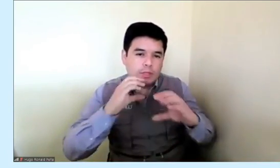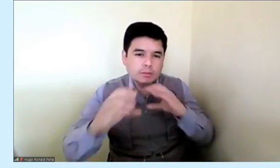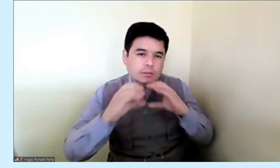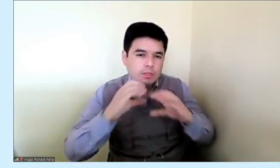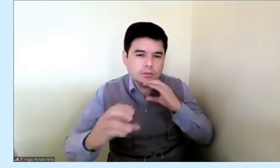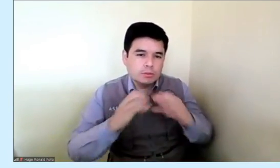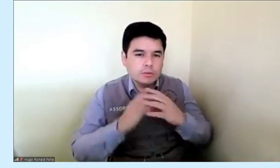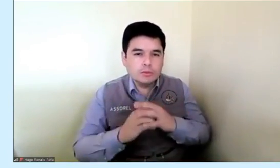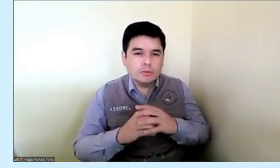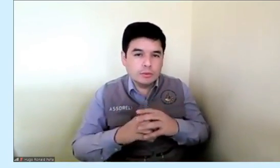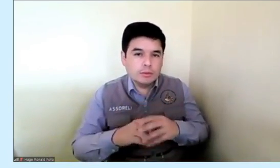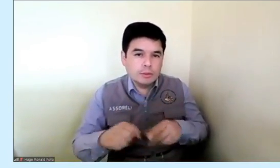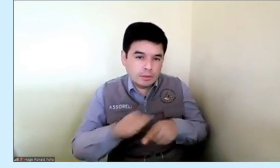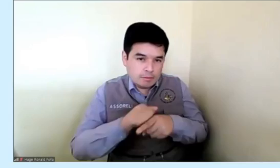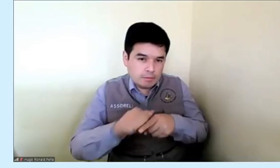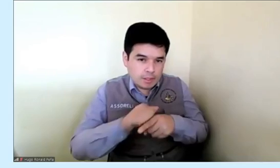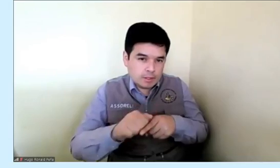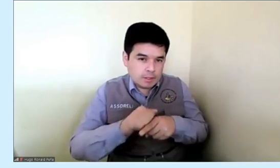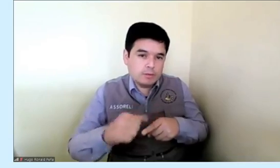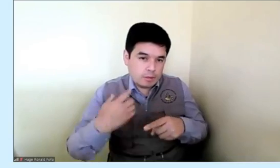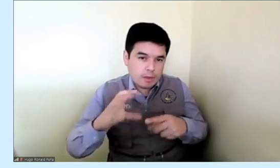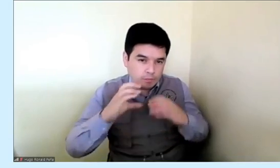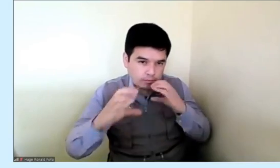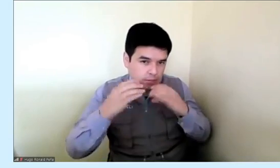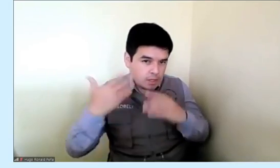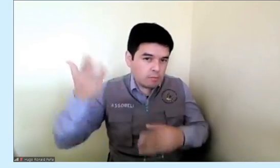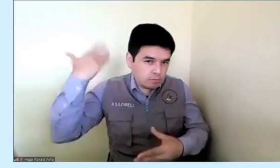¿Han practicado? ¿Han conversado?